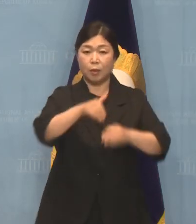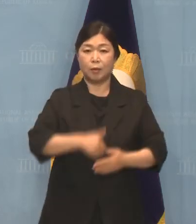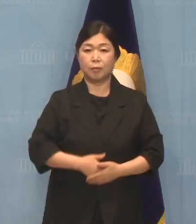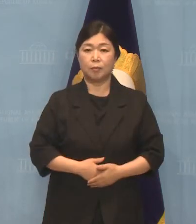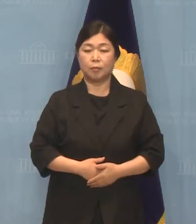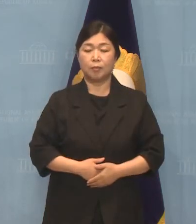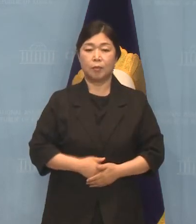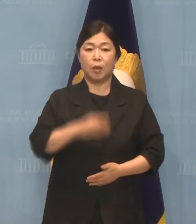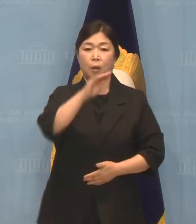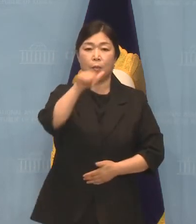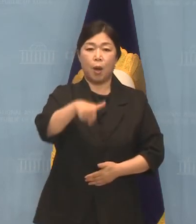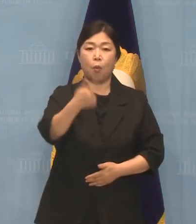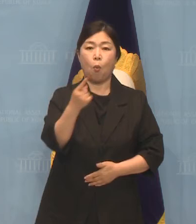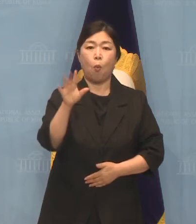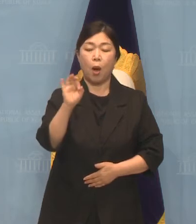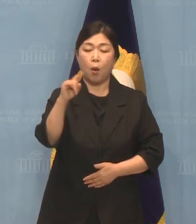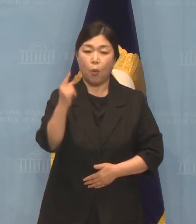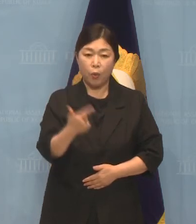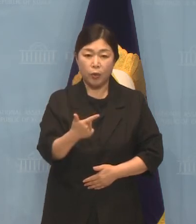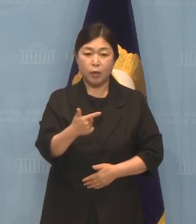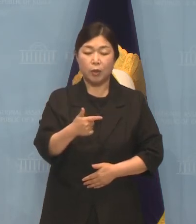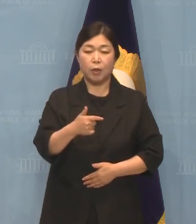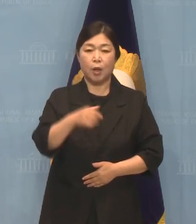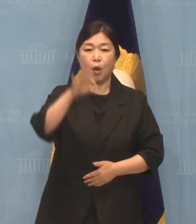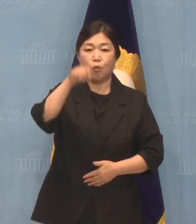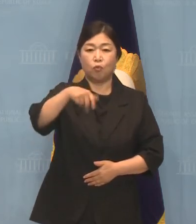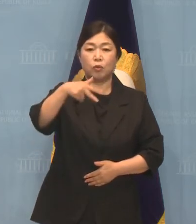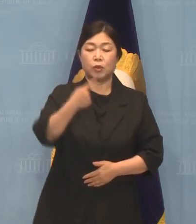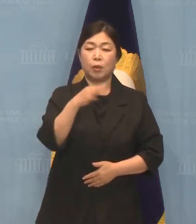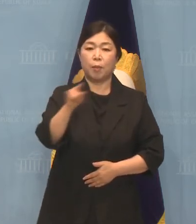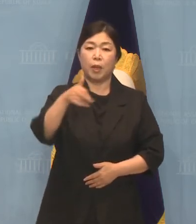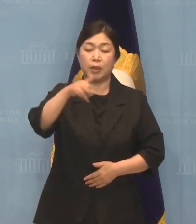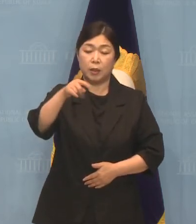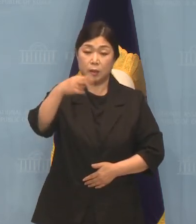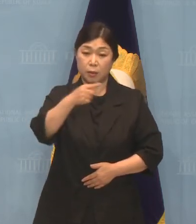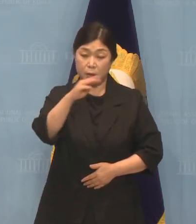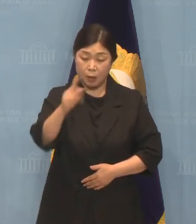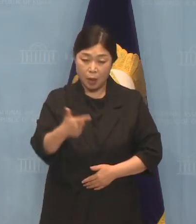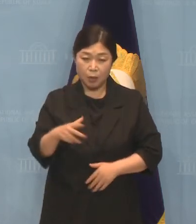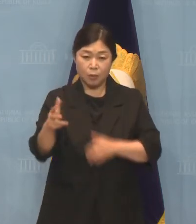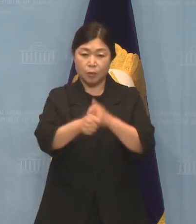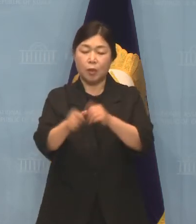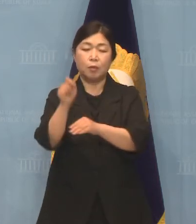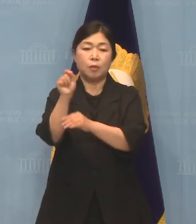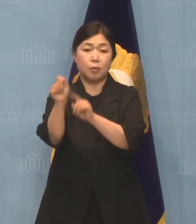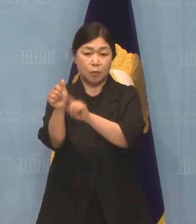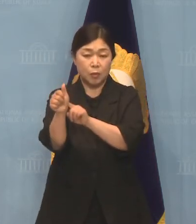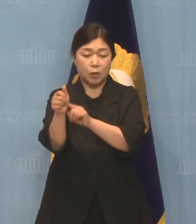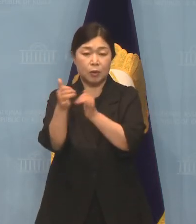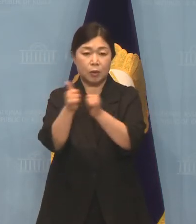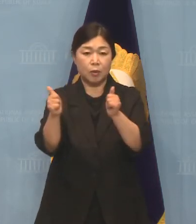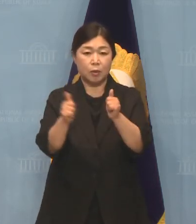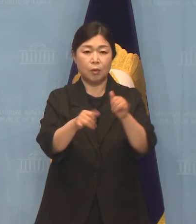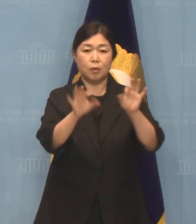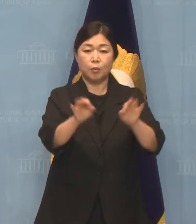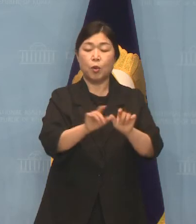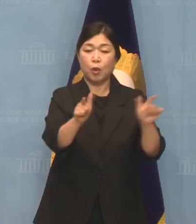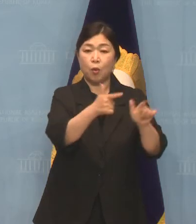다음 박광온 한 우즈베키스탄 의원 친선 협회장은 금요일 6월 18일 오후